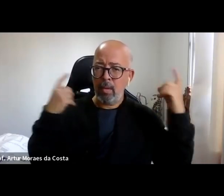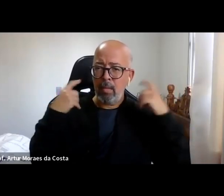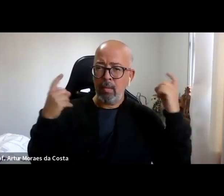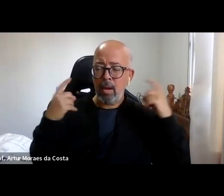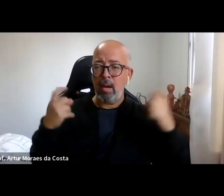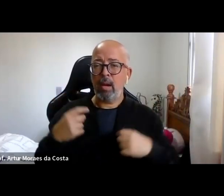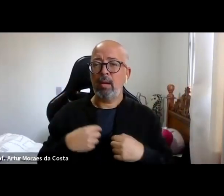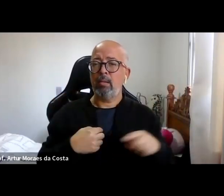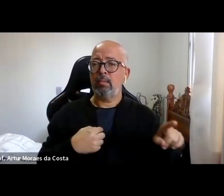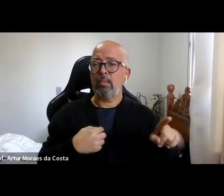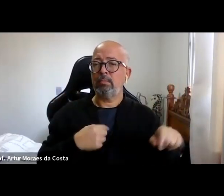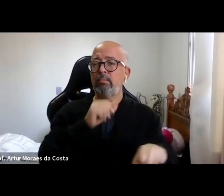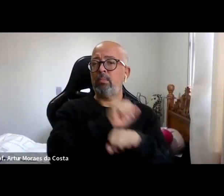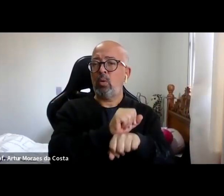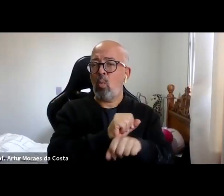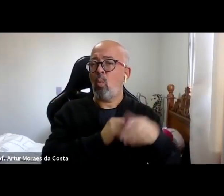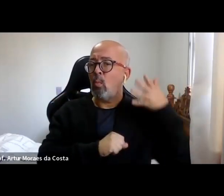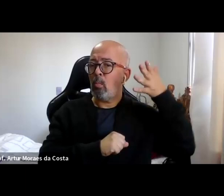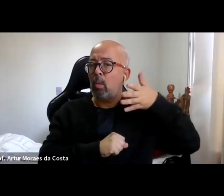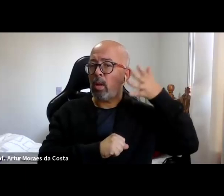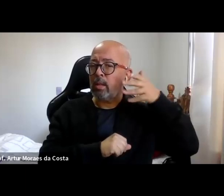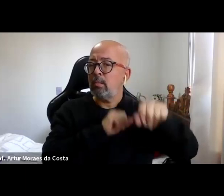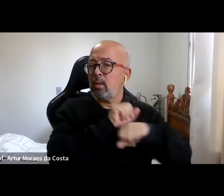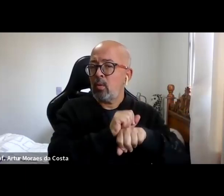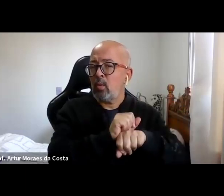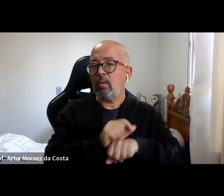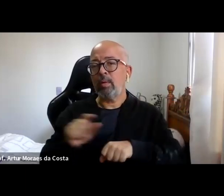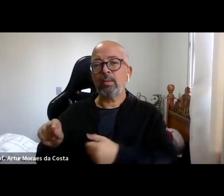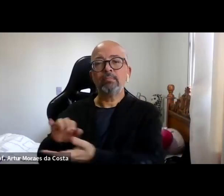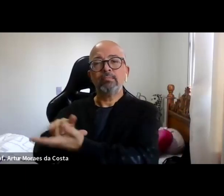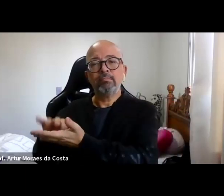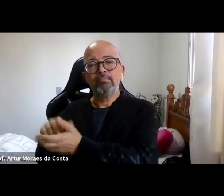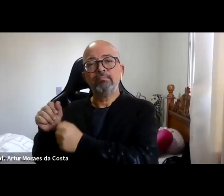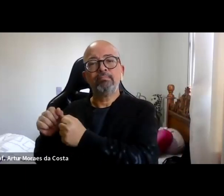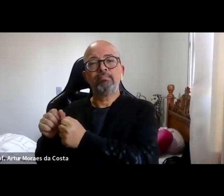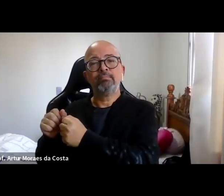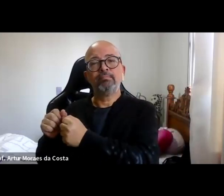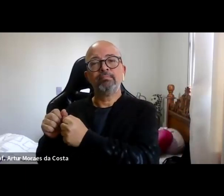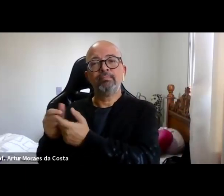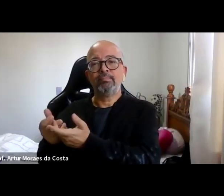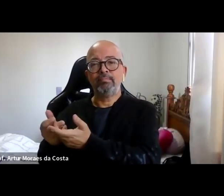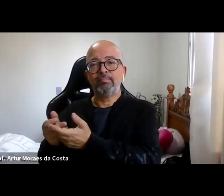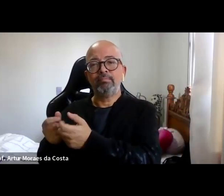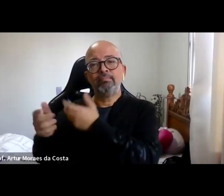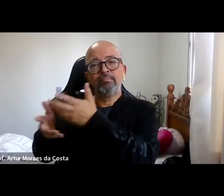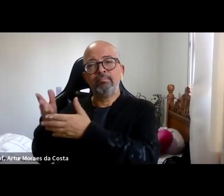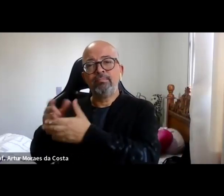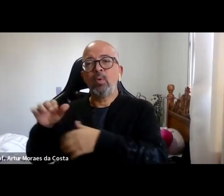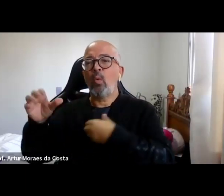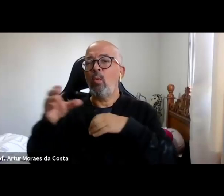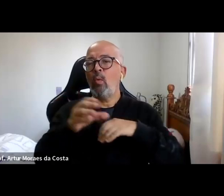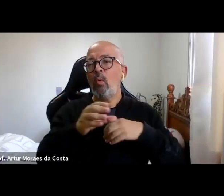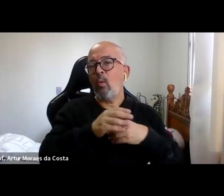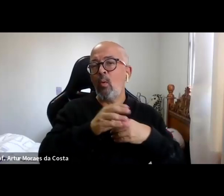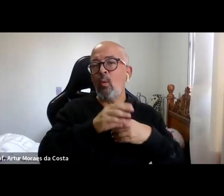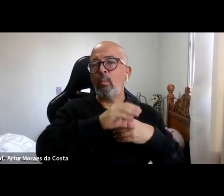eh se cayó un vaso y se ha roto haciendo un ruido muy fuerte que todos tuvimos que mirar qu era lo que